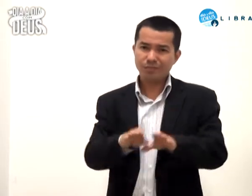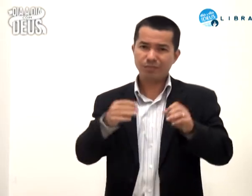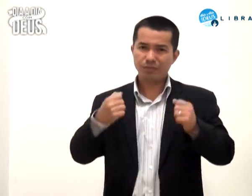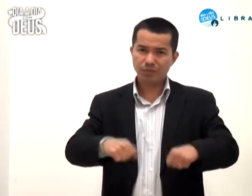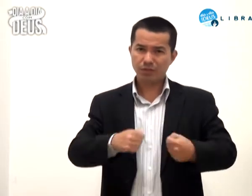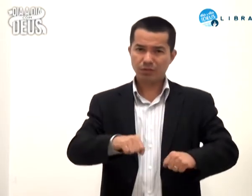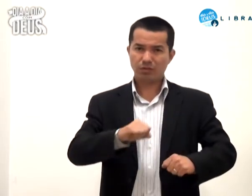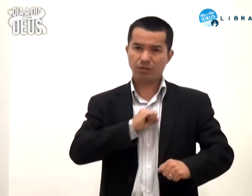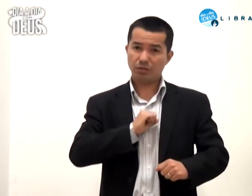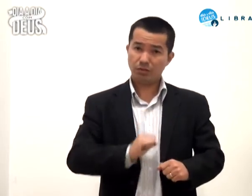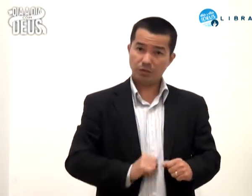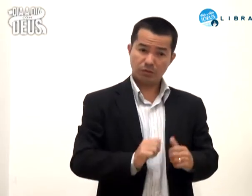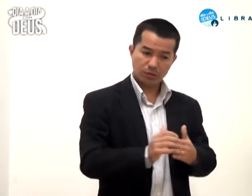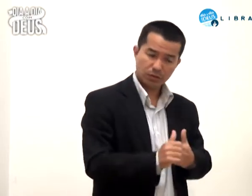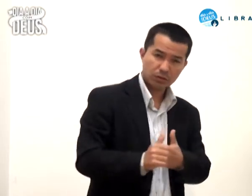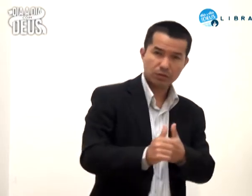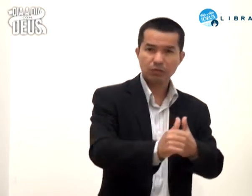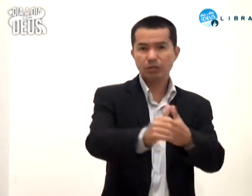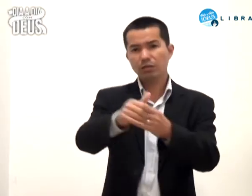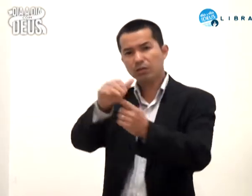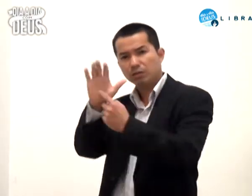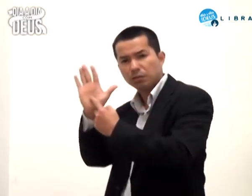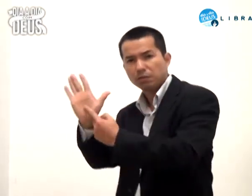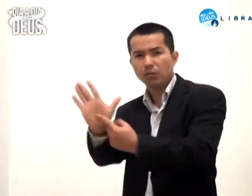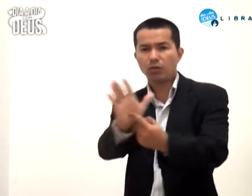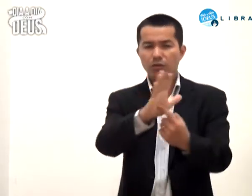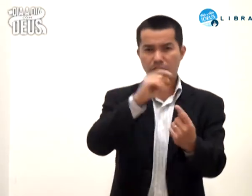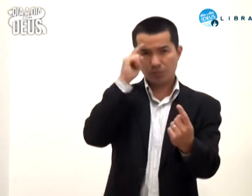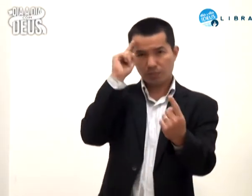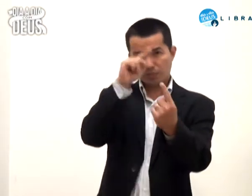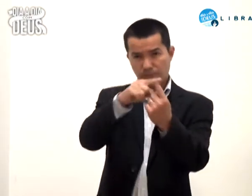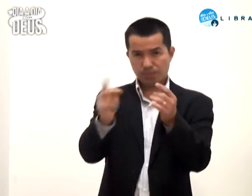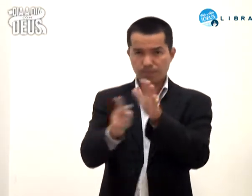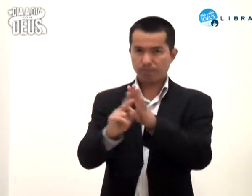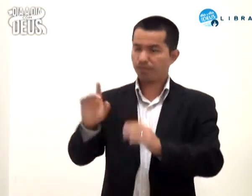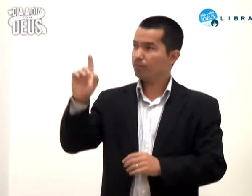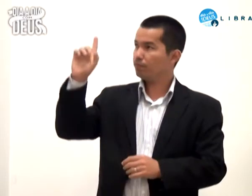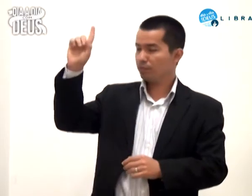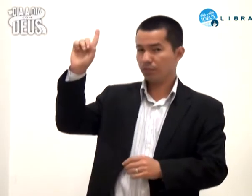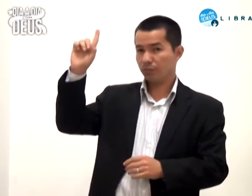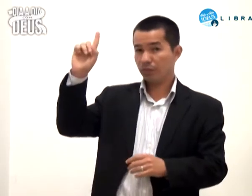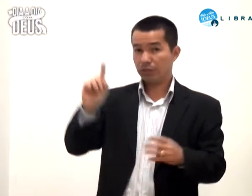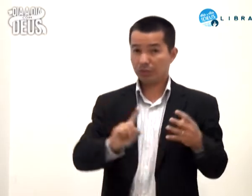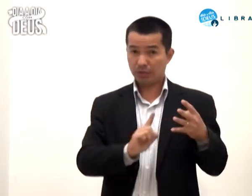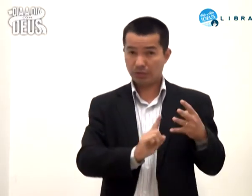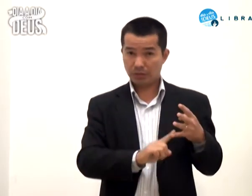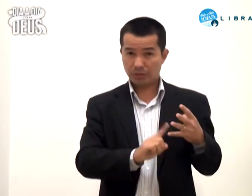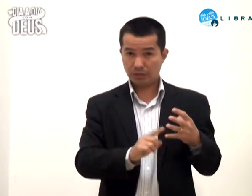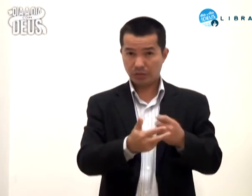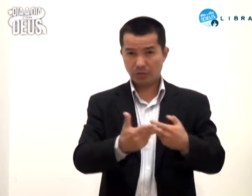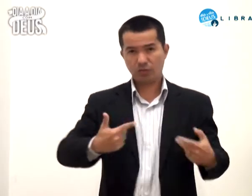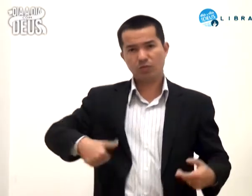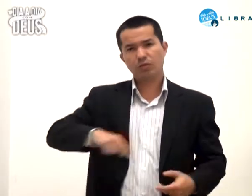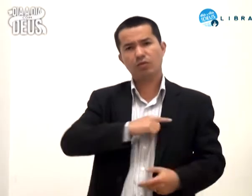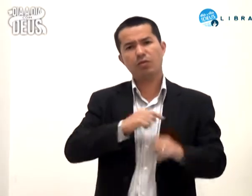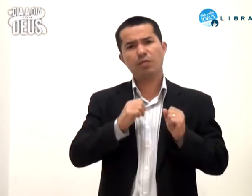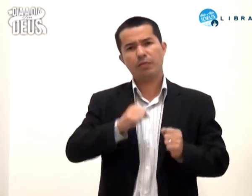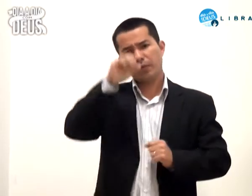na direção dos propósitos de Deus. O quarto princípio que a gente aprendeu hoje de manhã: